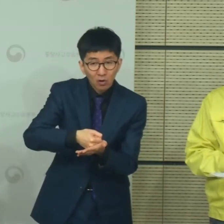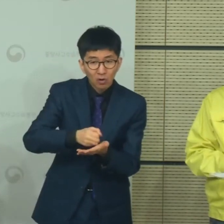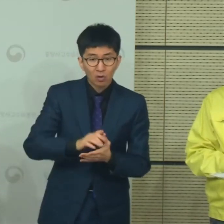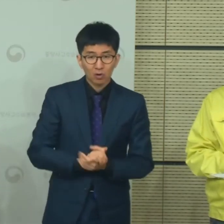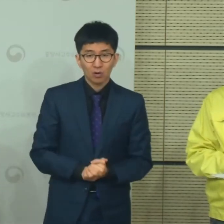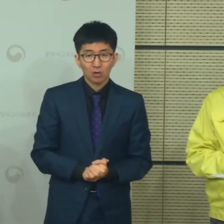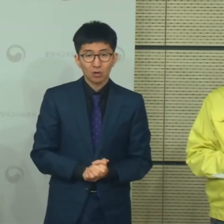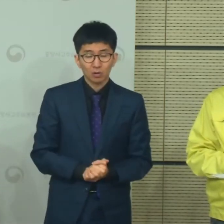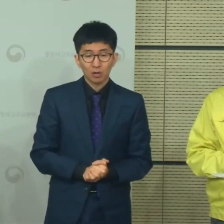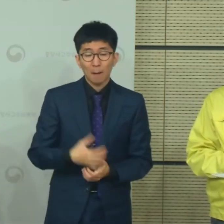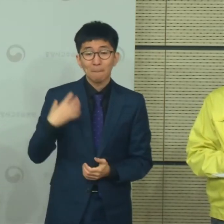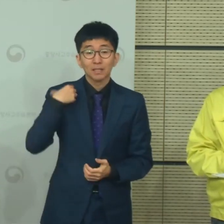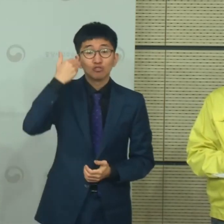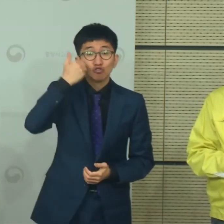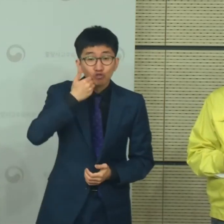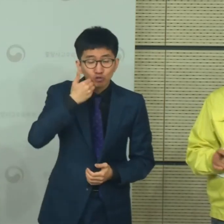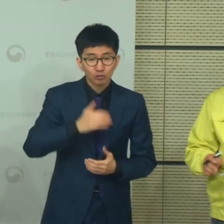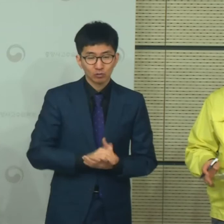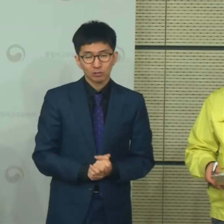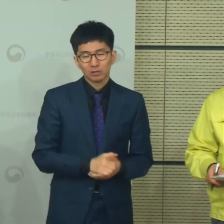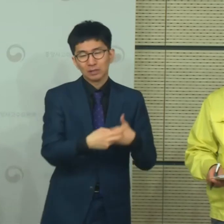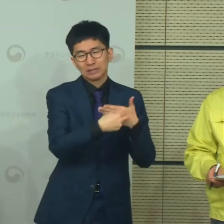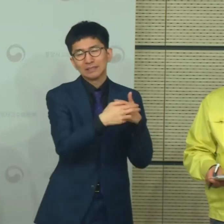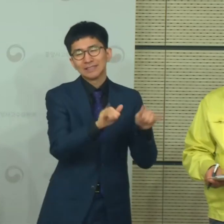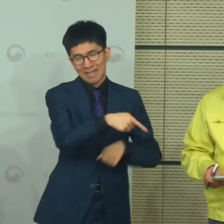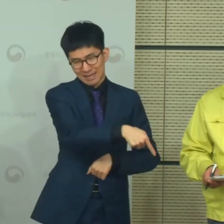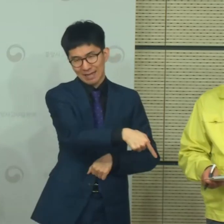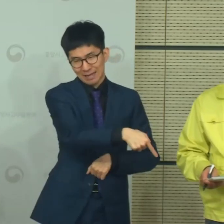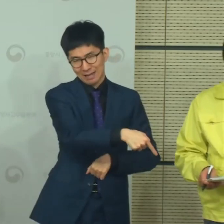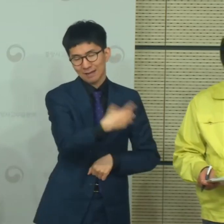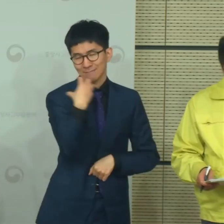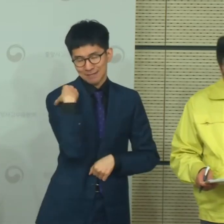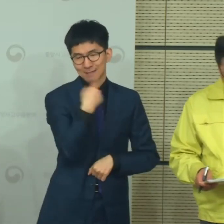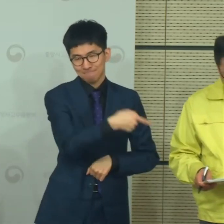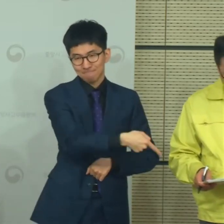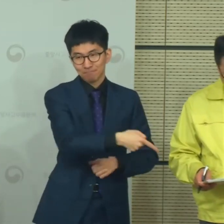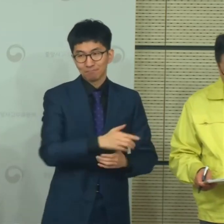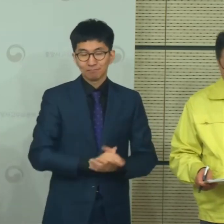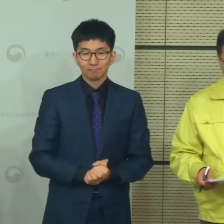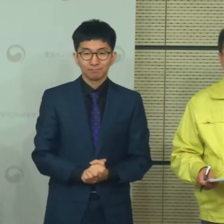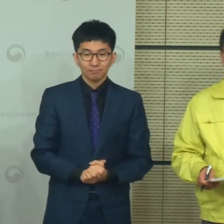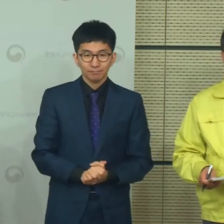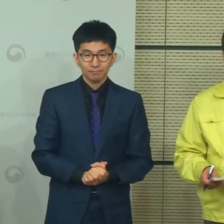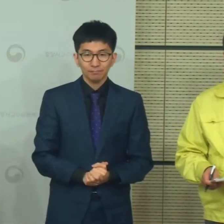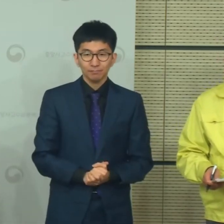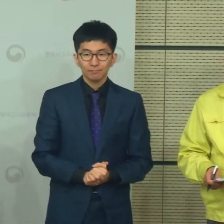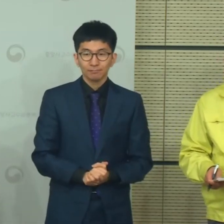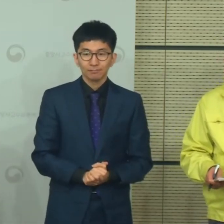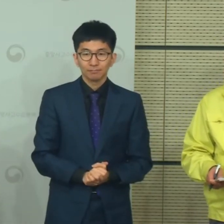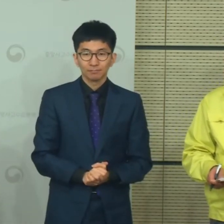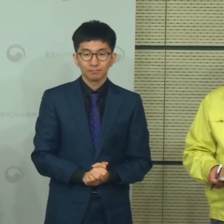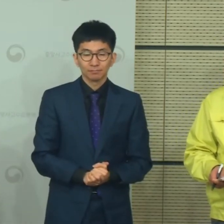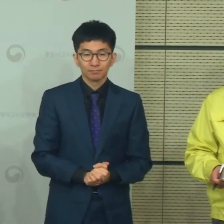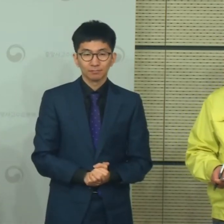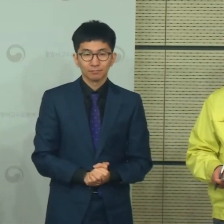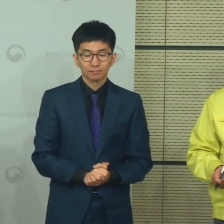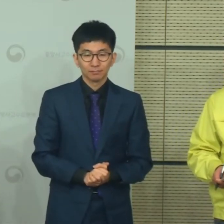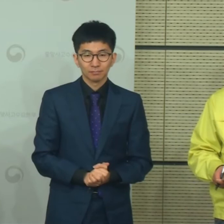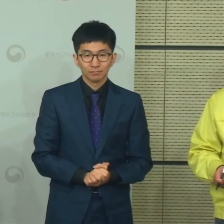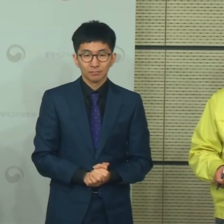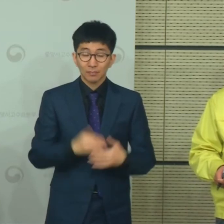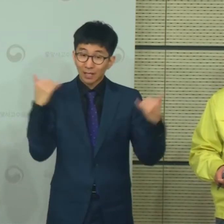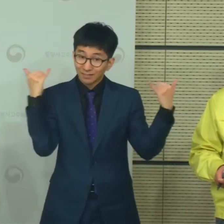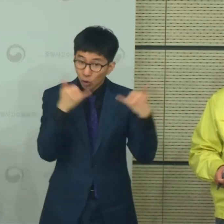이 진료를 담당하시는 그 의료인들이 하게 됩니다. 의사 선생님이 하시게 됩니다. 그 이